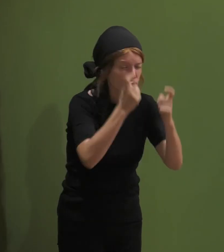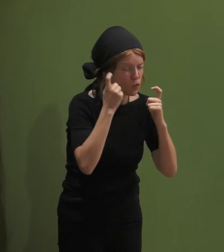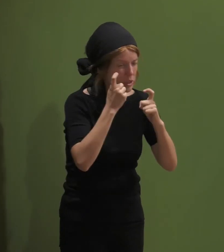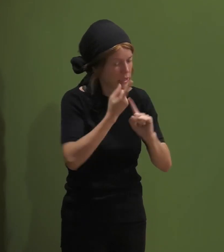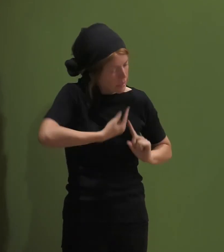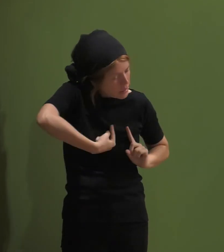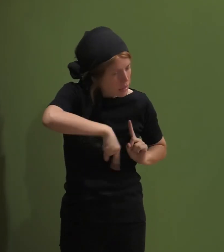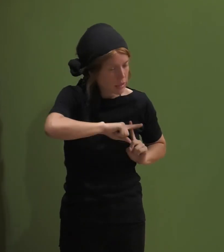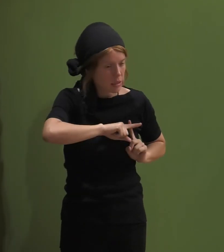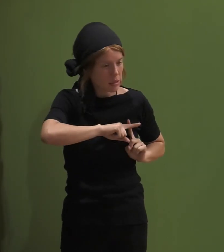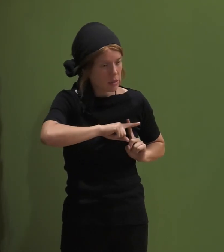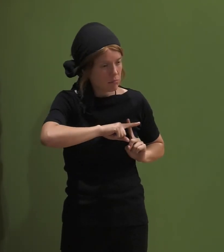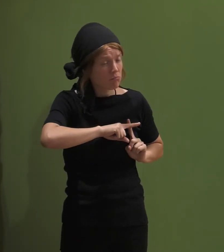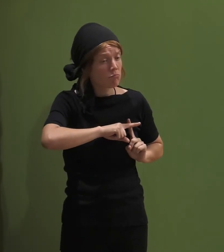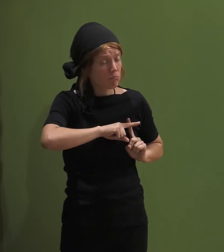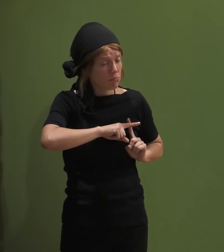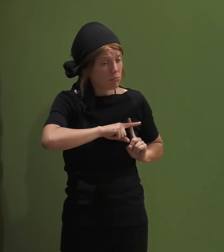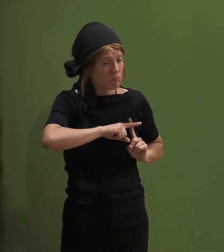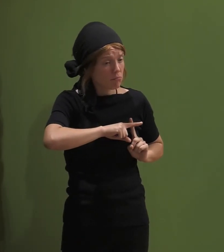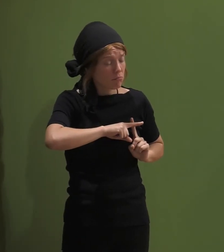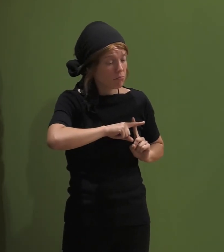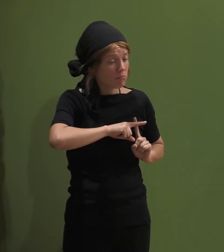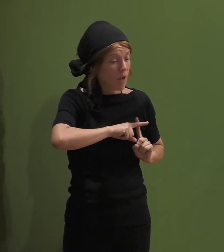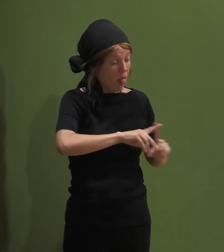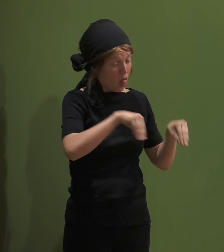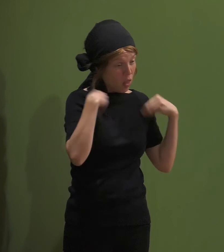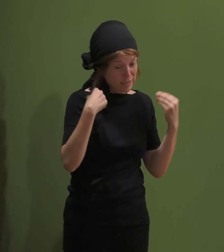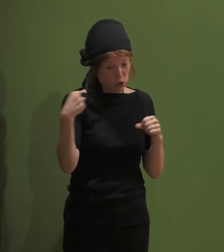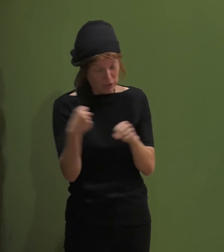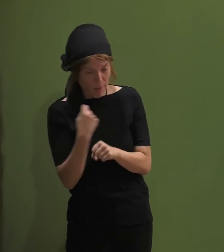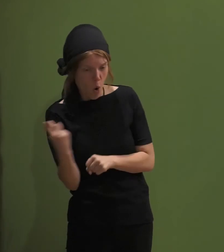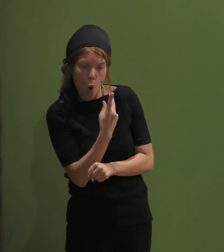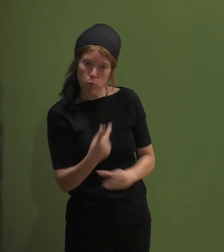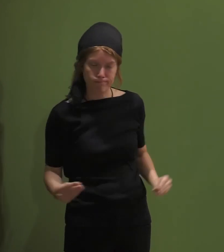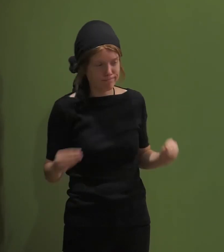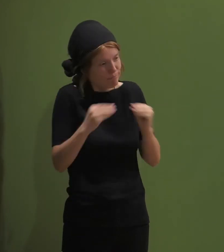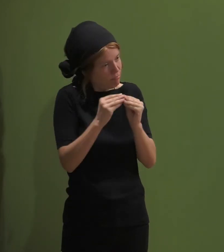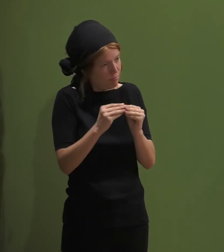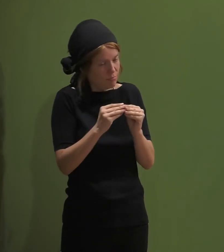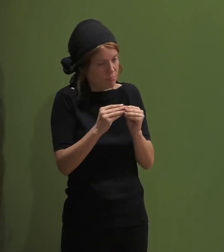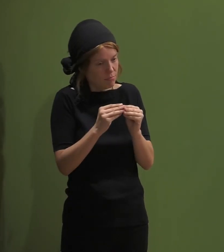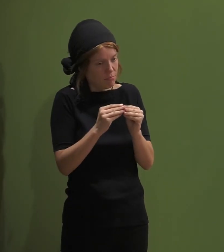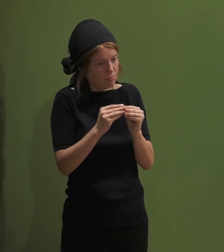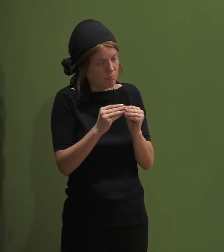te sacrificas y haces compatible la lógica diversión con el trabajo generoso